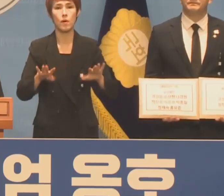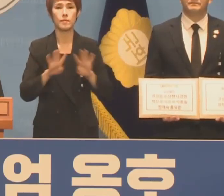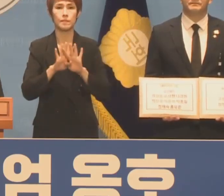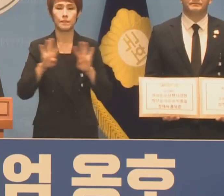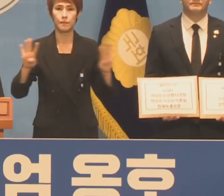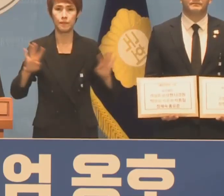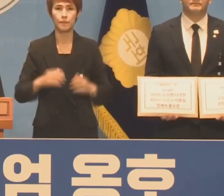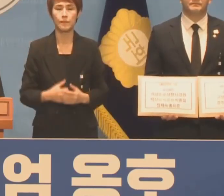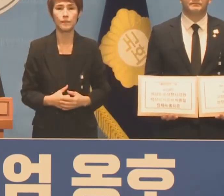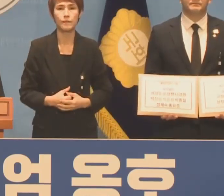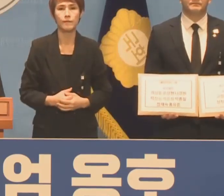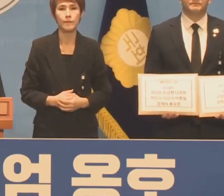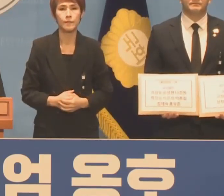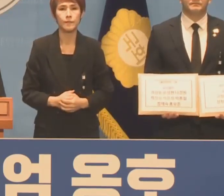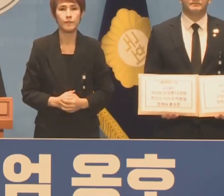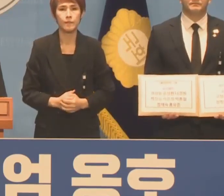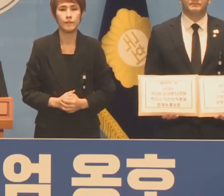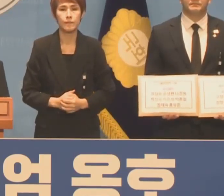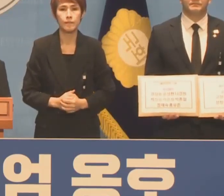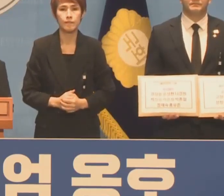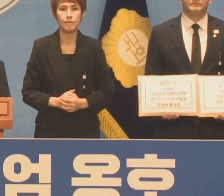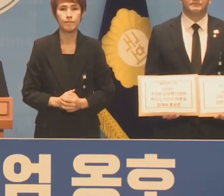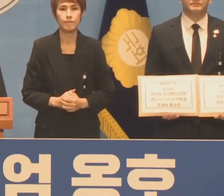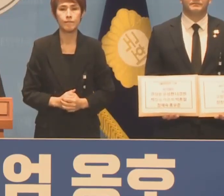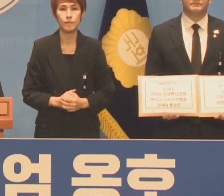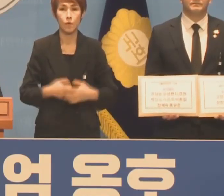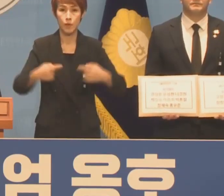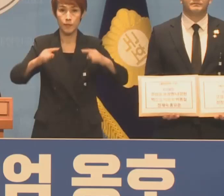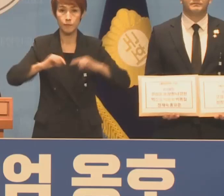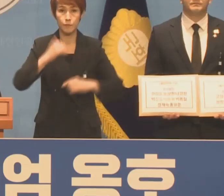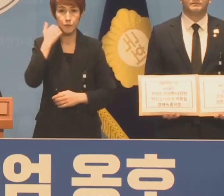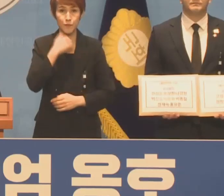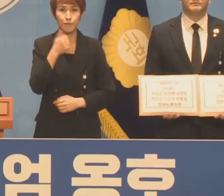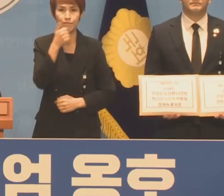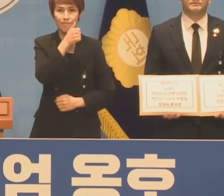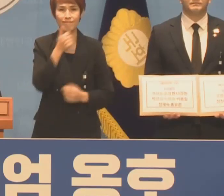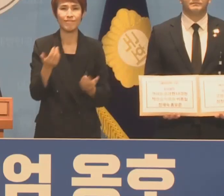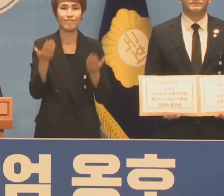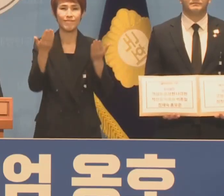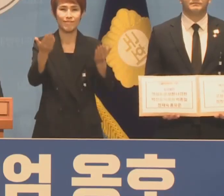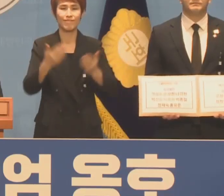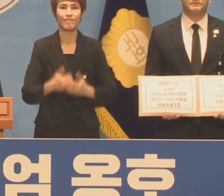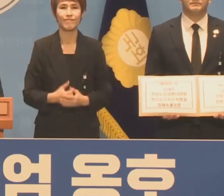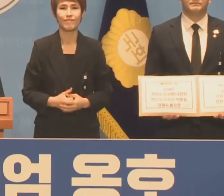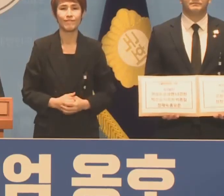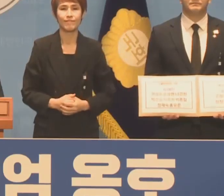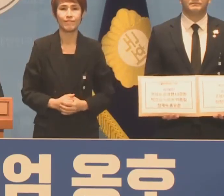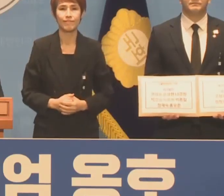기자회견을 갖기로 했습니다. 오늘 이 자리에 함께하신 의원님들 먼저 소개해드리겠습니다.